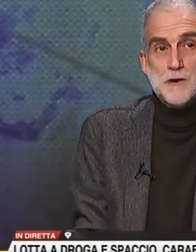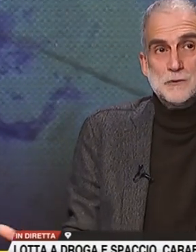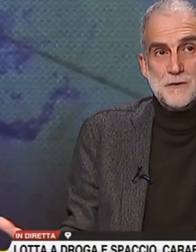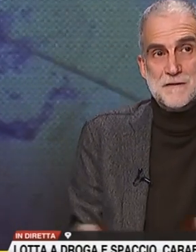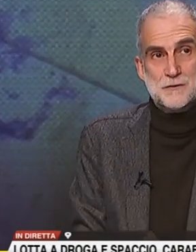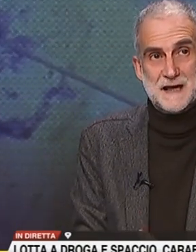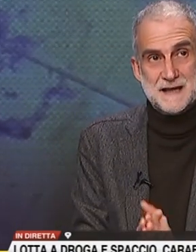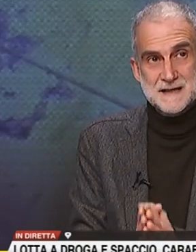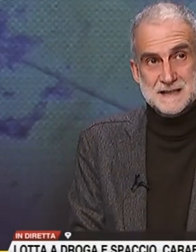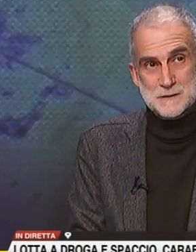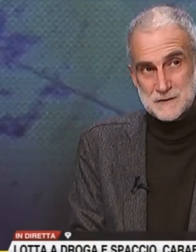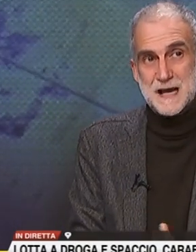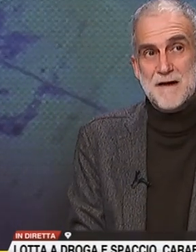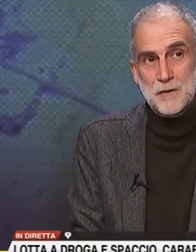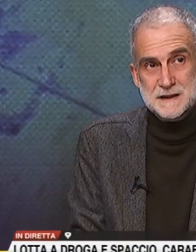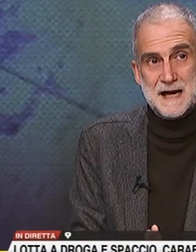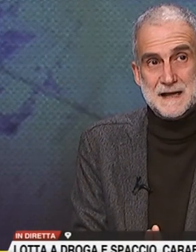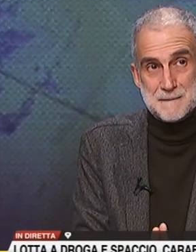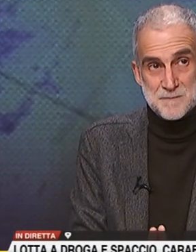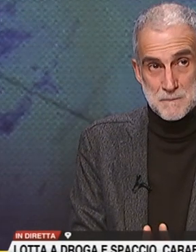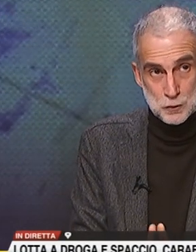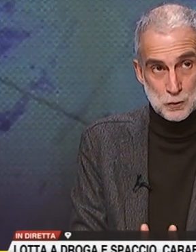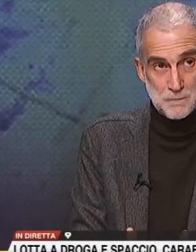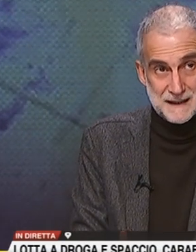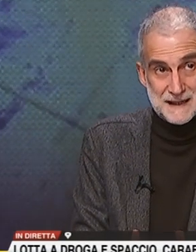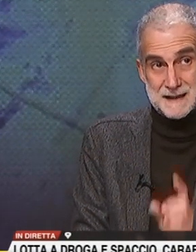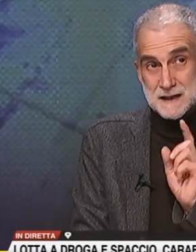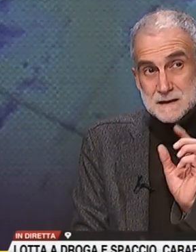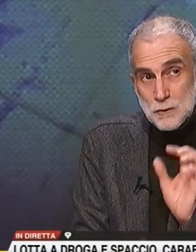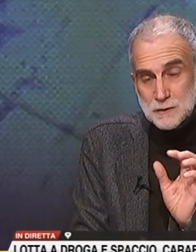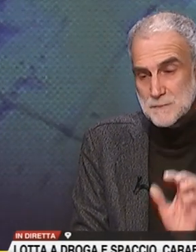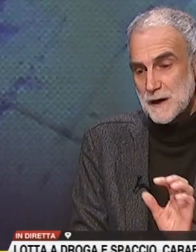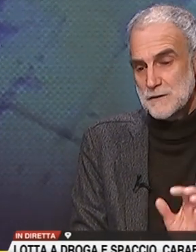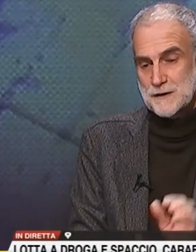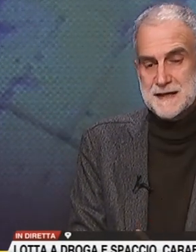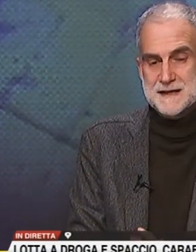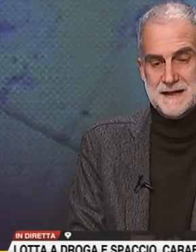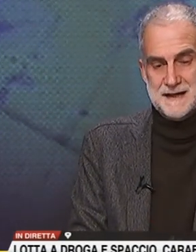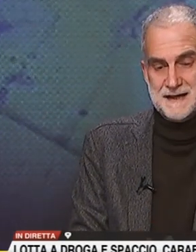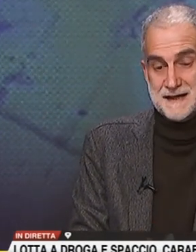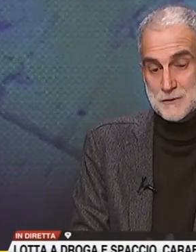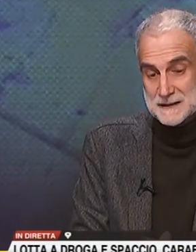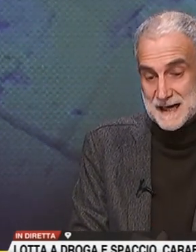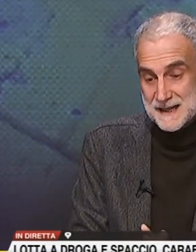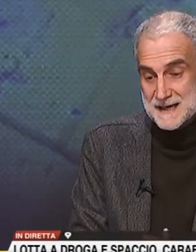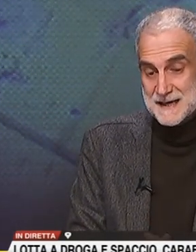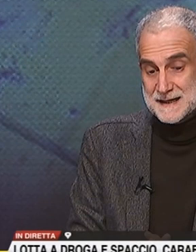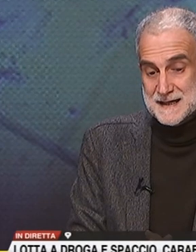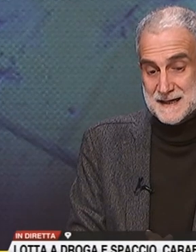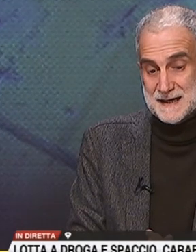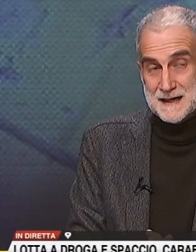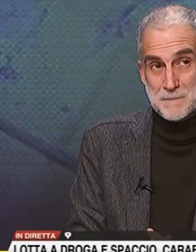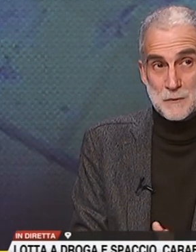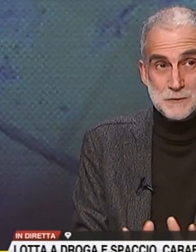che lo aiutano ad affrontare situazioni a volte anche molto complicate. Da ultimo, ecco, vorrei ricordare